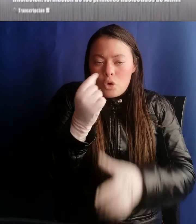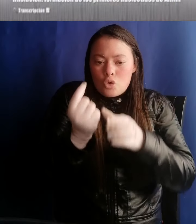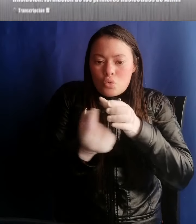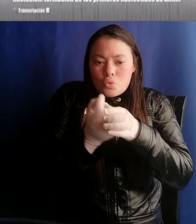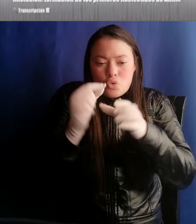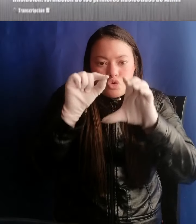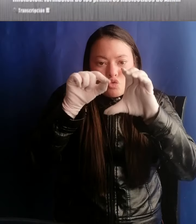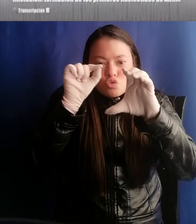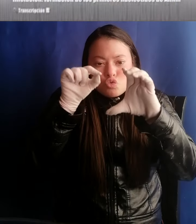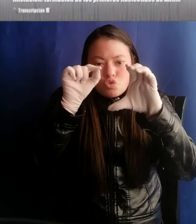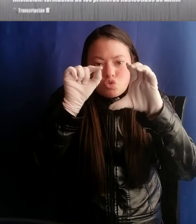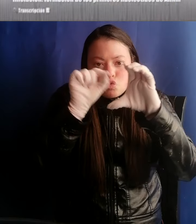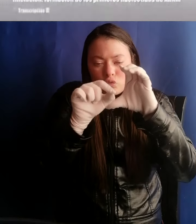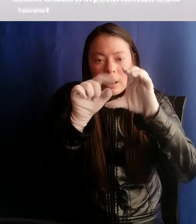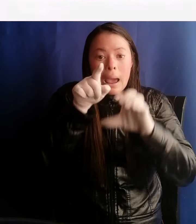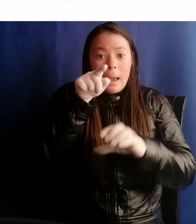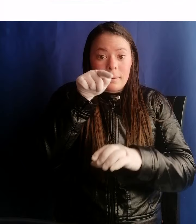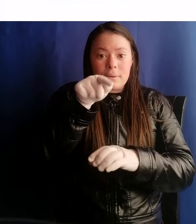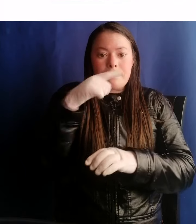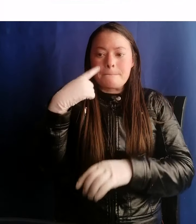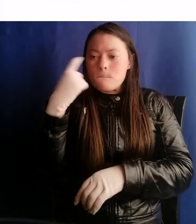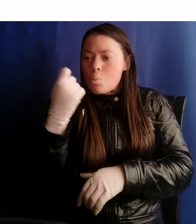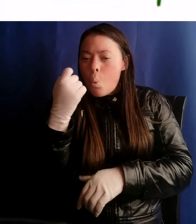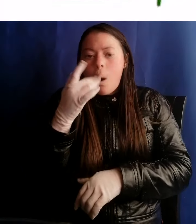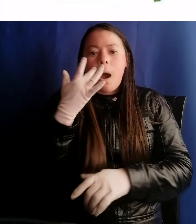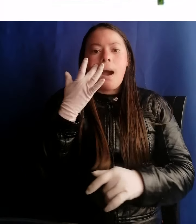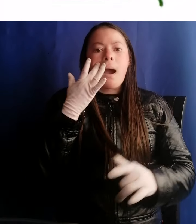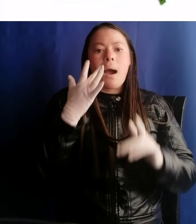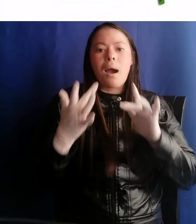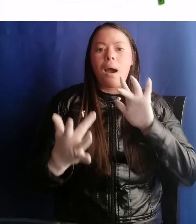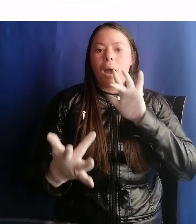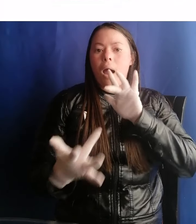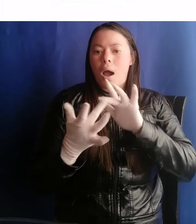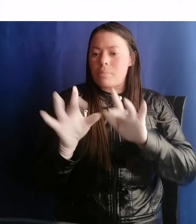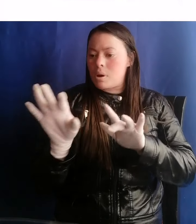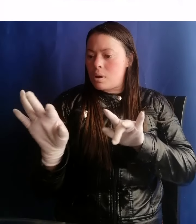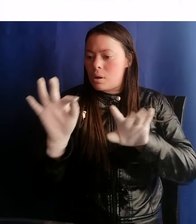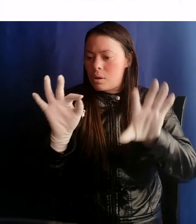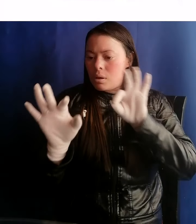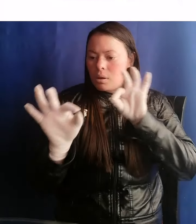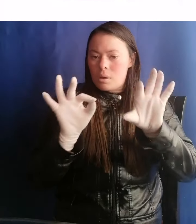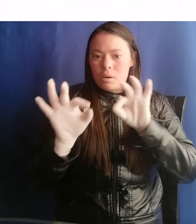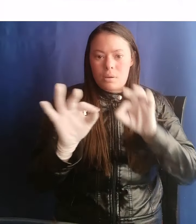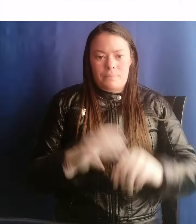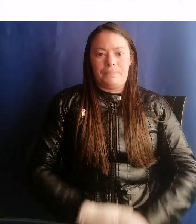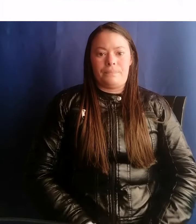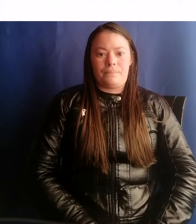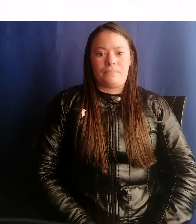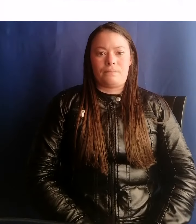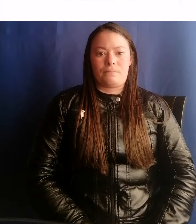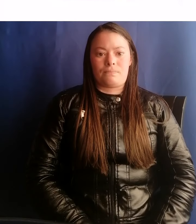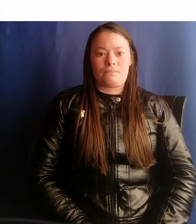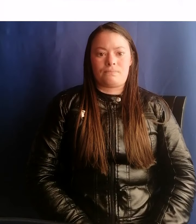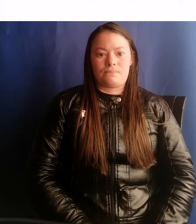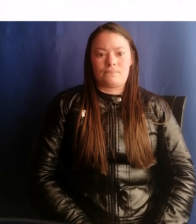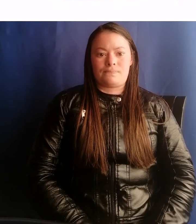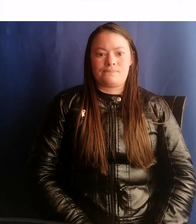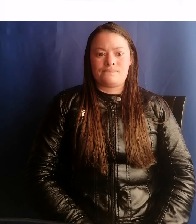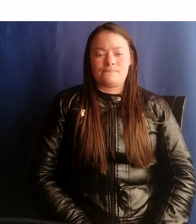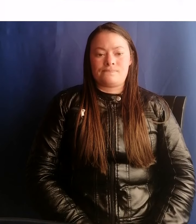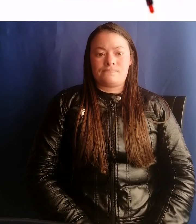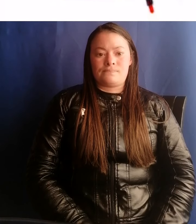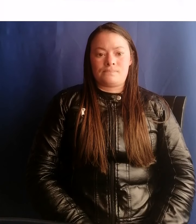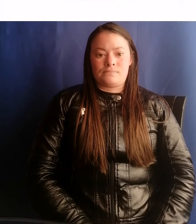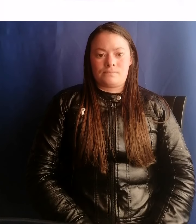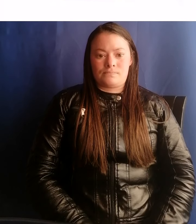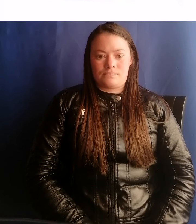porque usa ribosa, recuerden, y estos se encuentran por allí en el núcleo. La enzima selecciona aquellos que correspondan a cada una de las